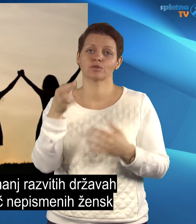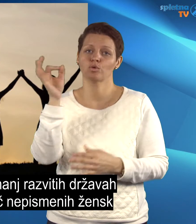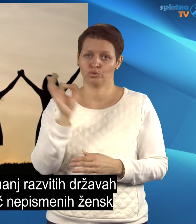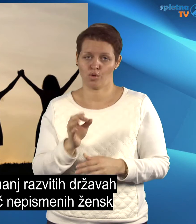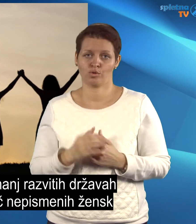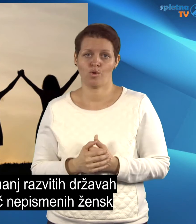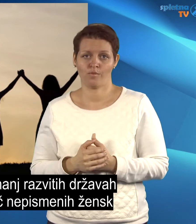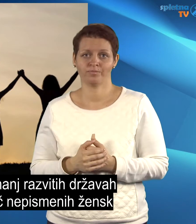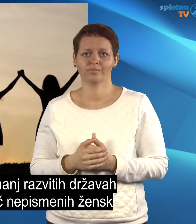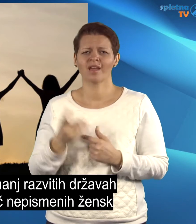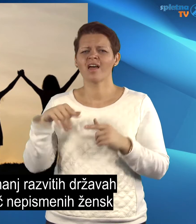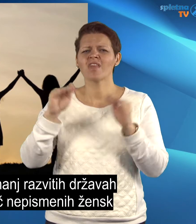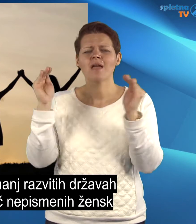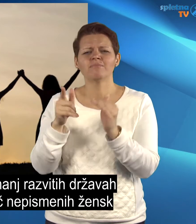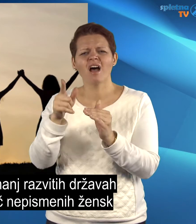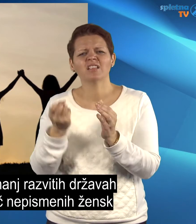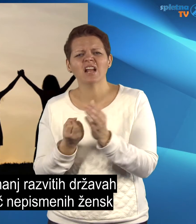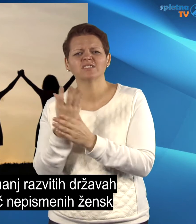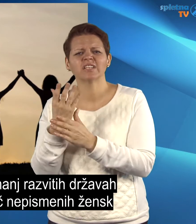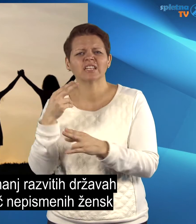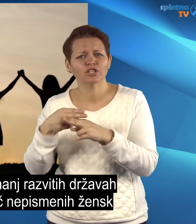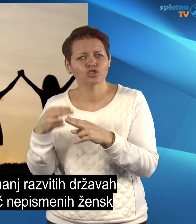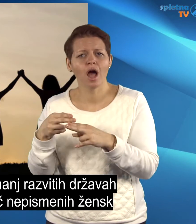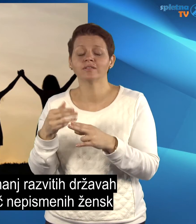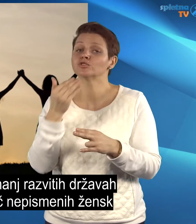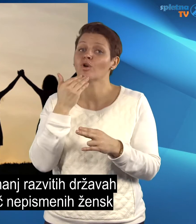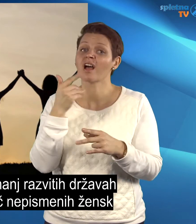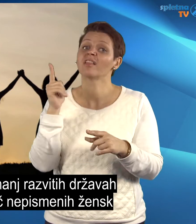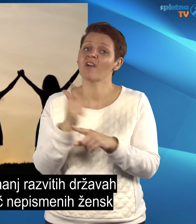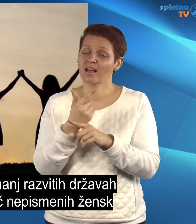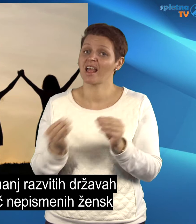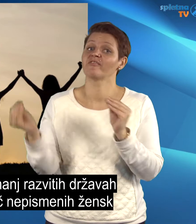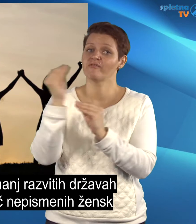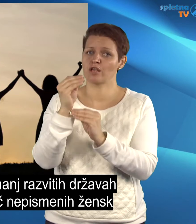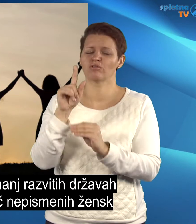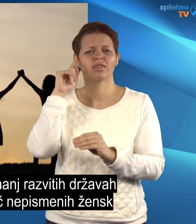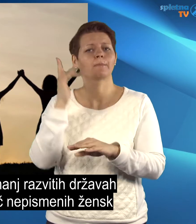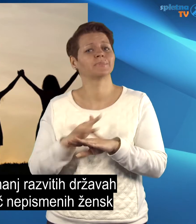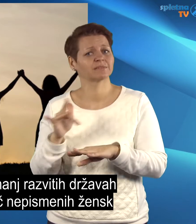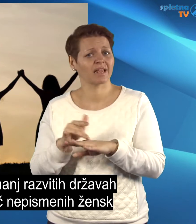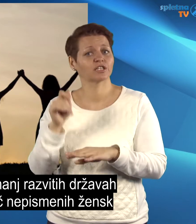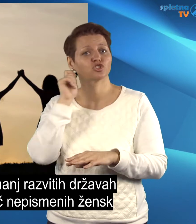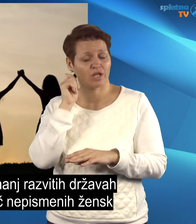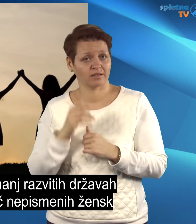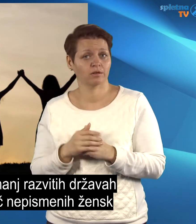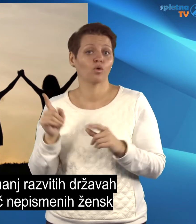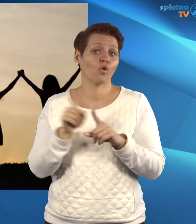tega. V najmanj razvitih državah je skoraj dvakrat več nepismenih žensk kot moških enake